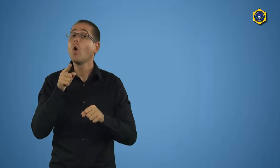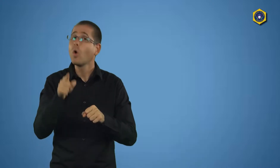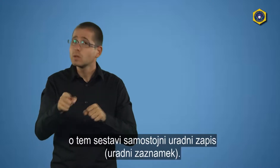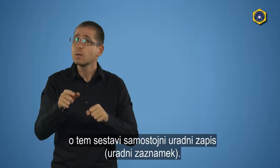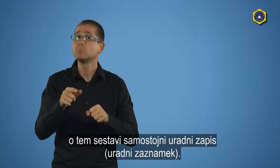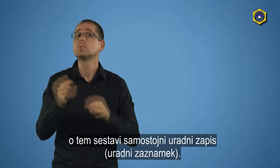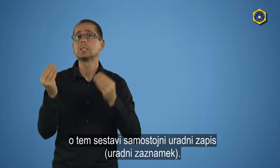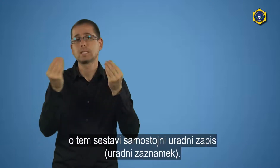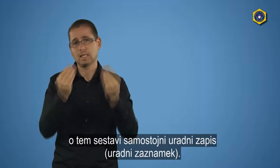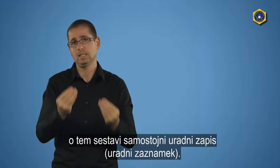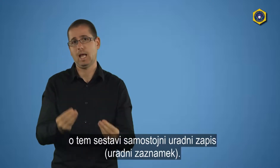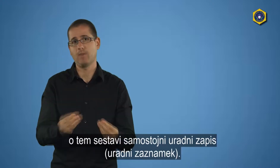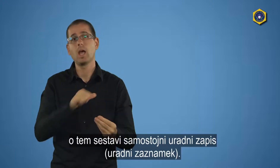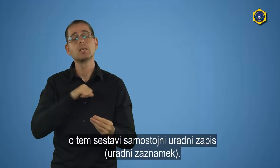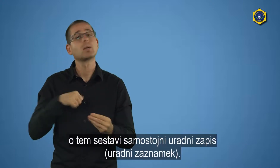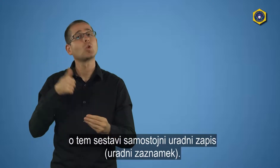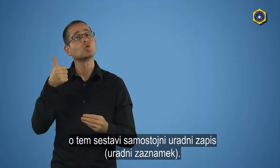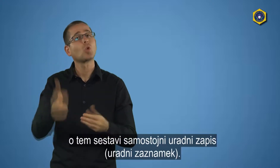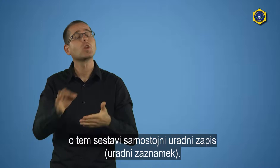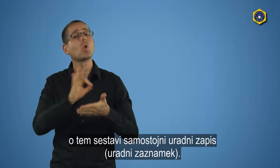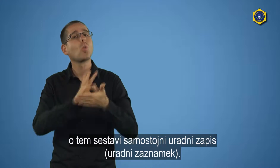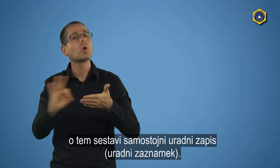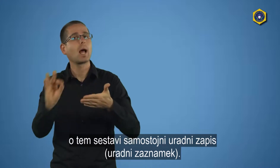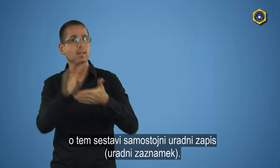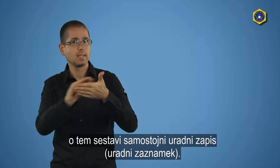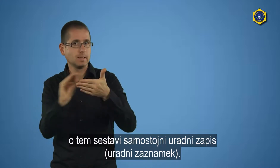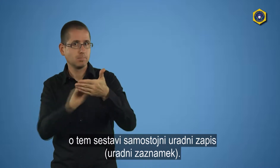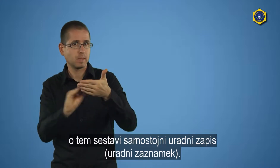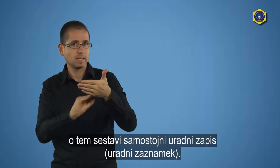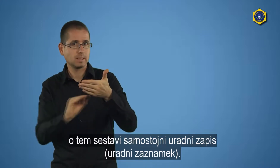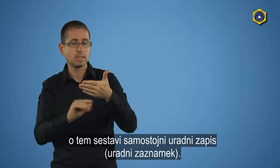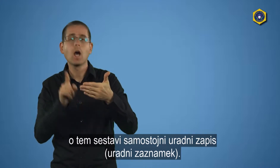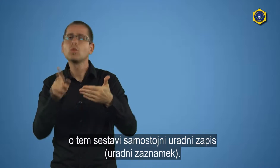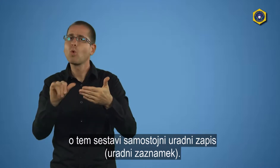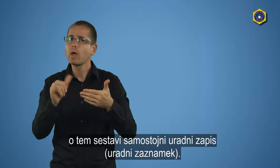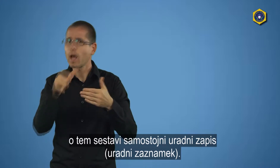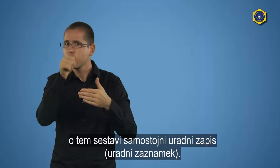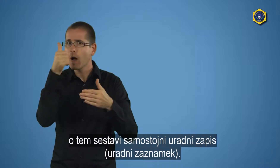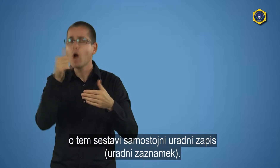sestavi samostojni uradni zapis, uradni zaznamek.